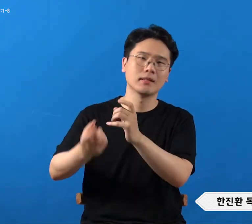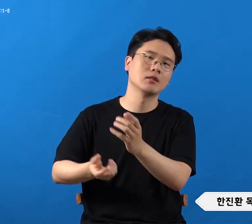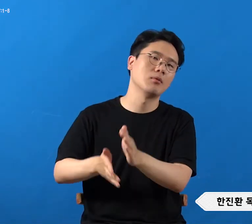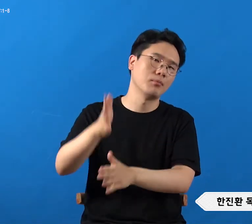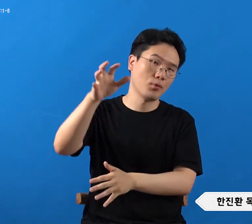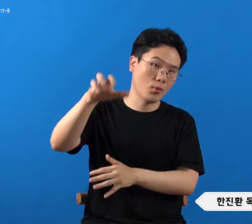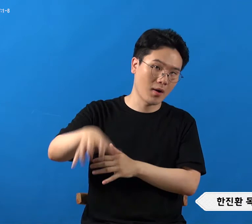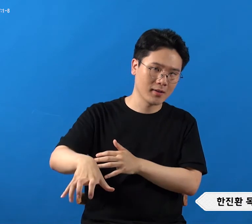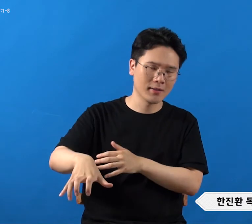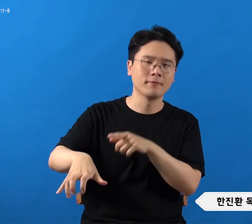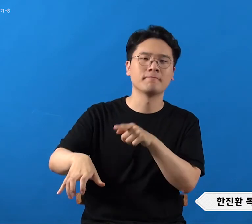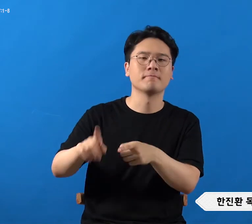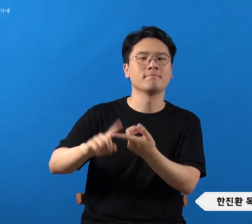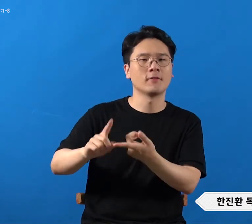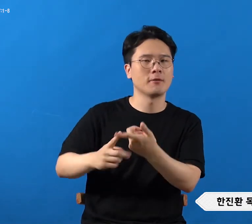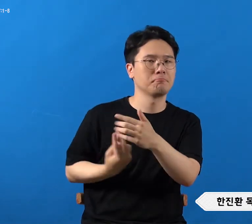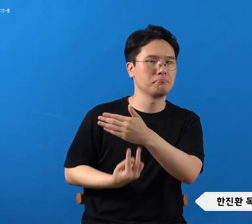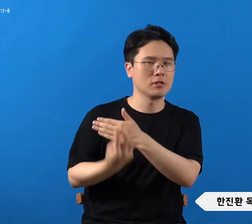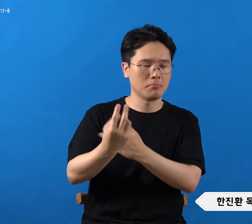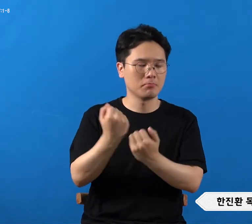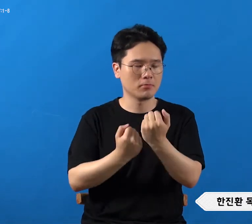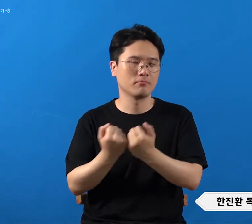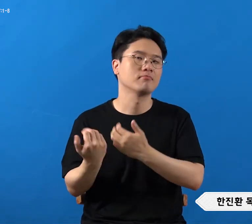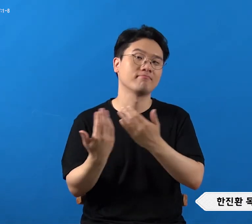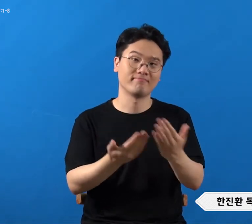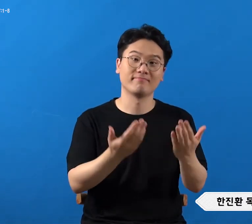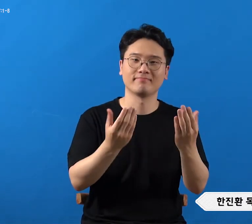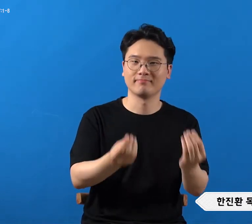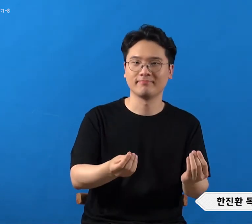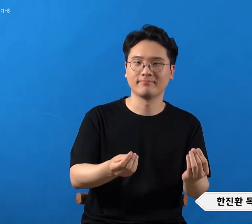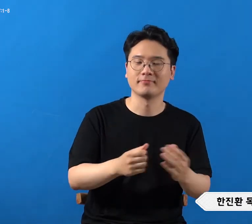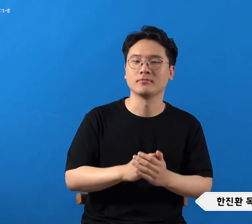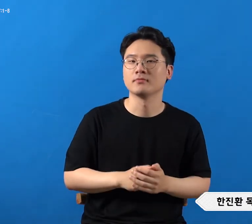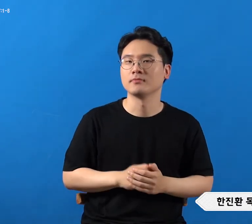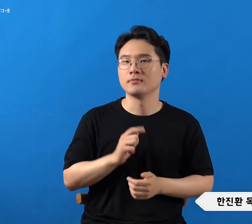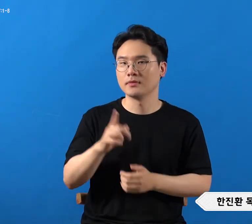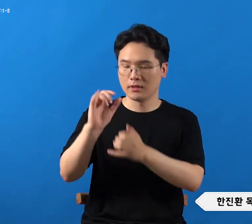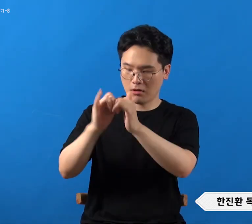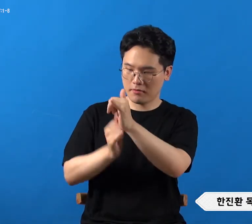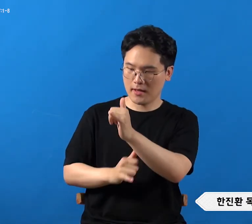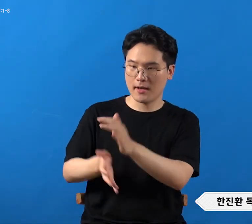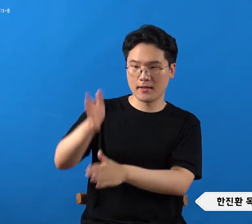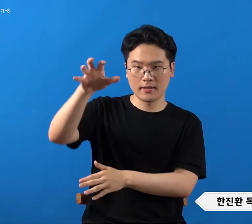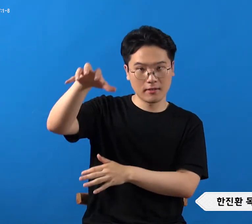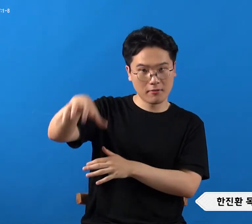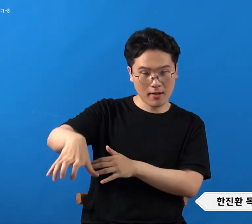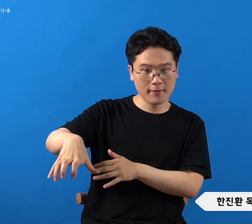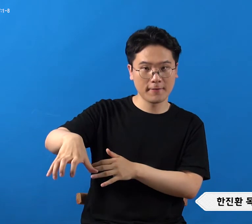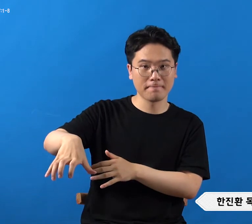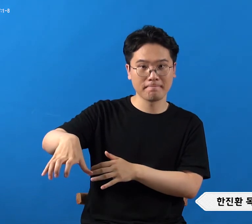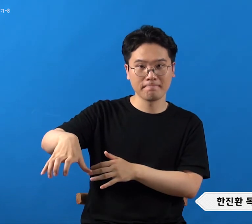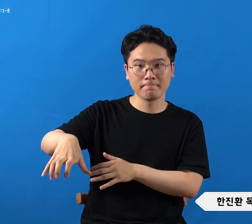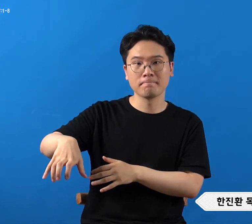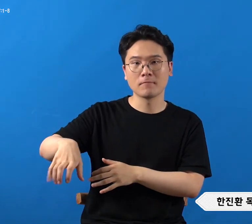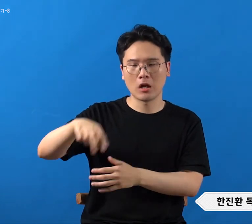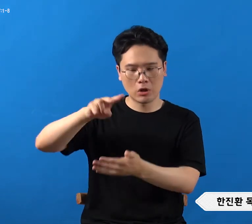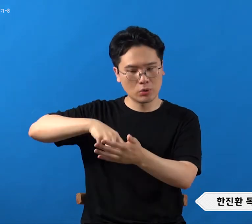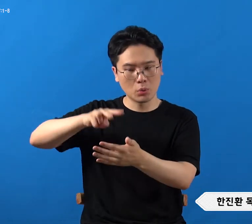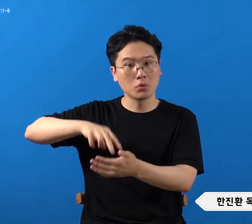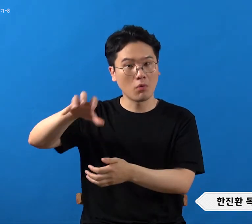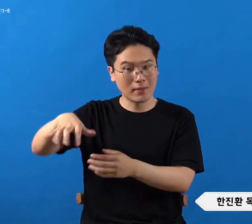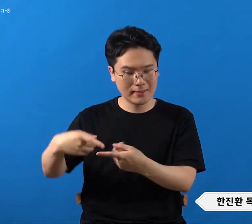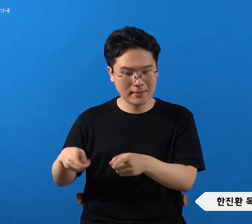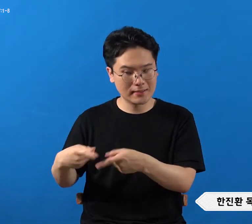그런 비전도 말씀을 드렸죠. 그리고 역사기념관이 들어서게 되는 그 도서관